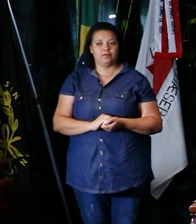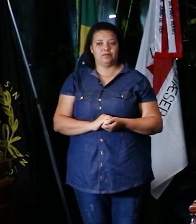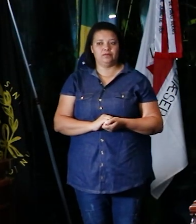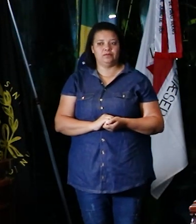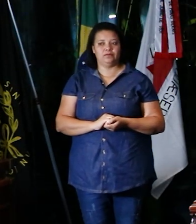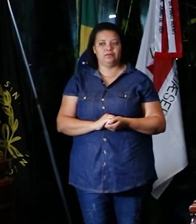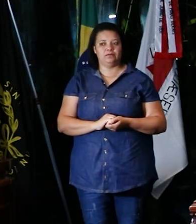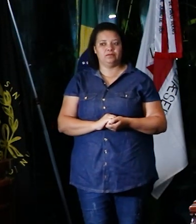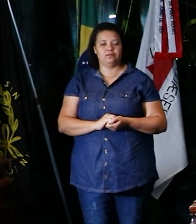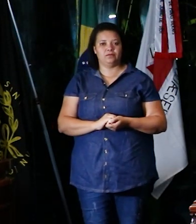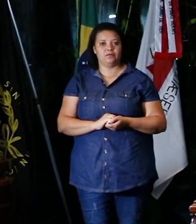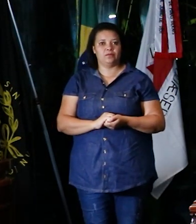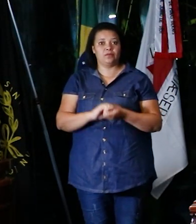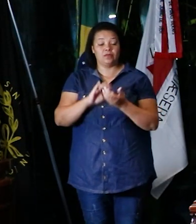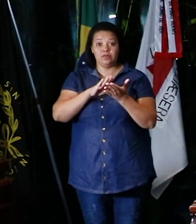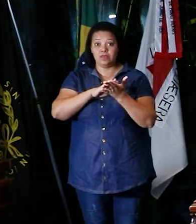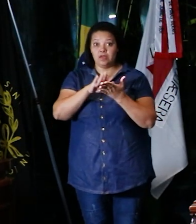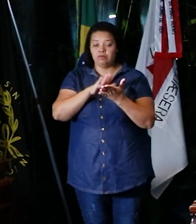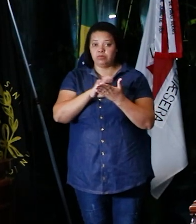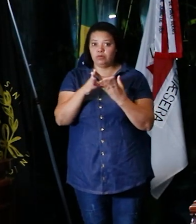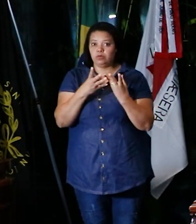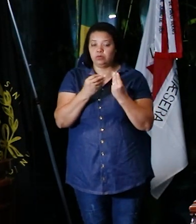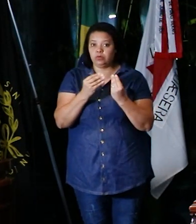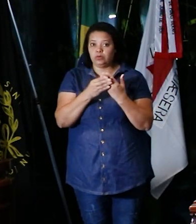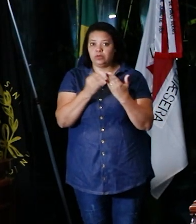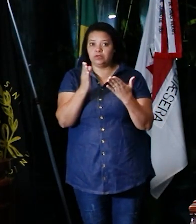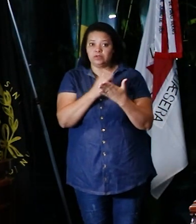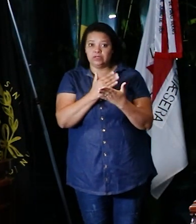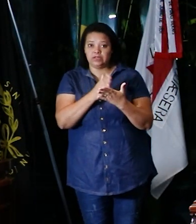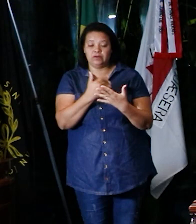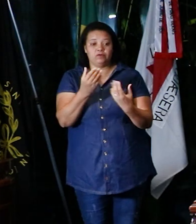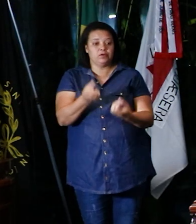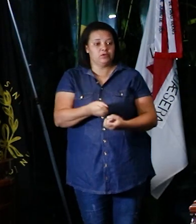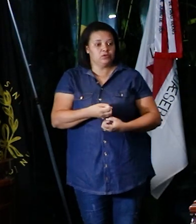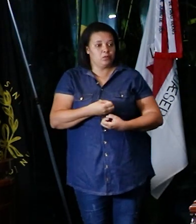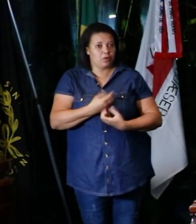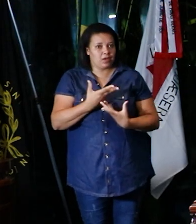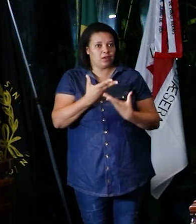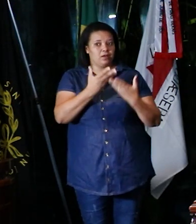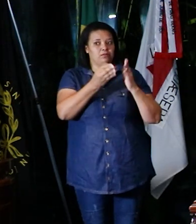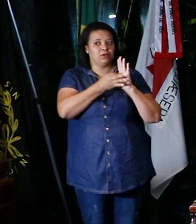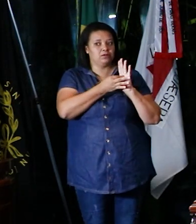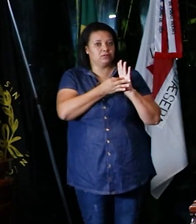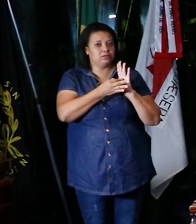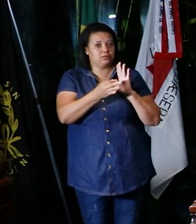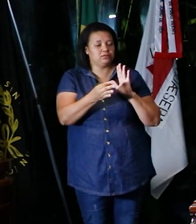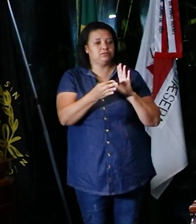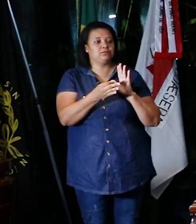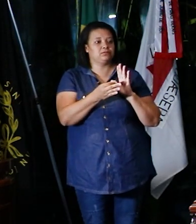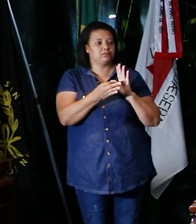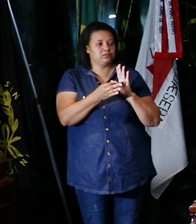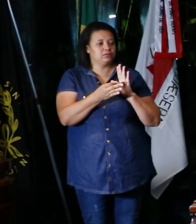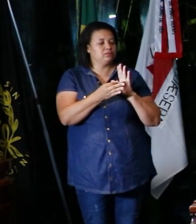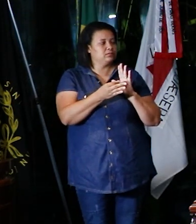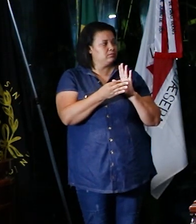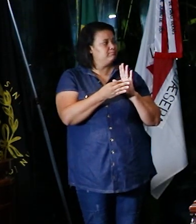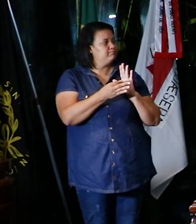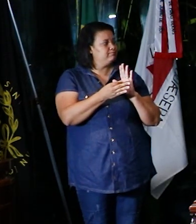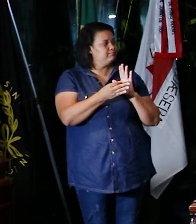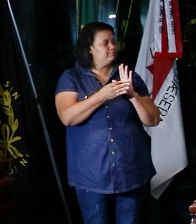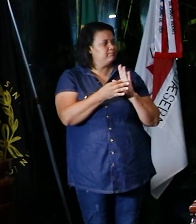publicou muitos livros de poemas, as crônicas. Eu ponho uma